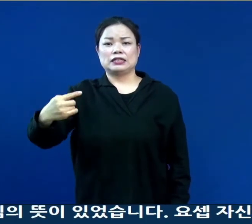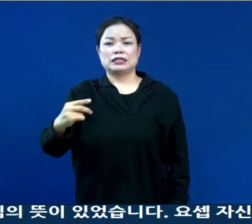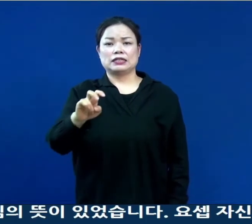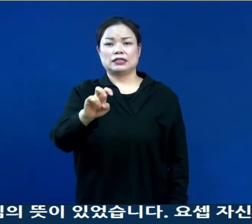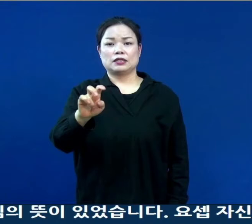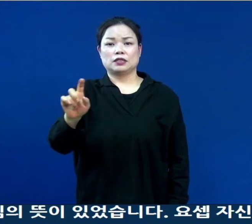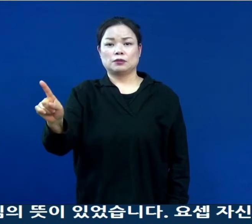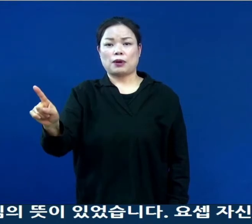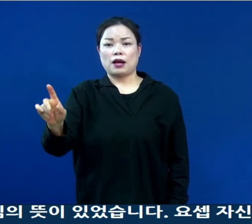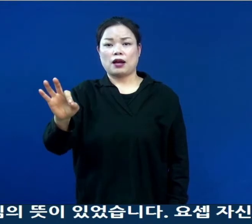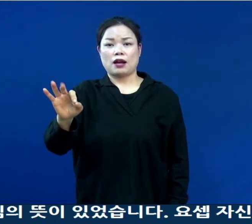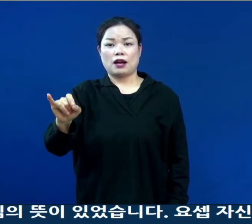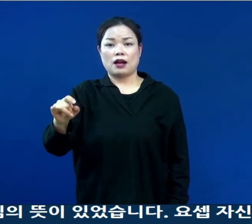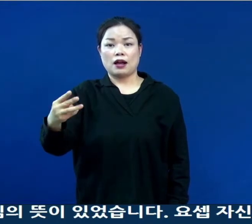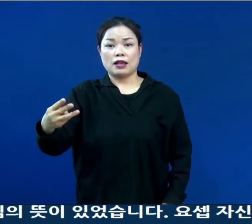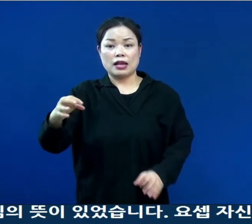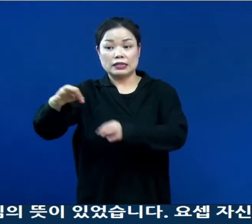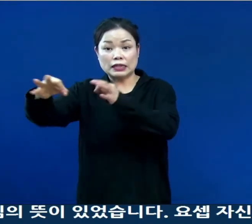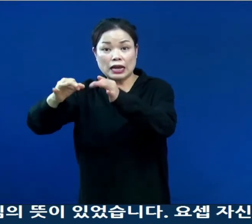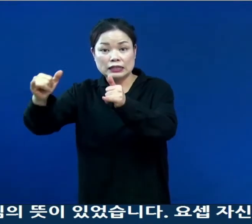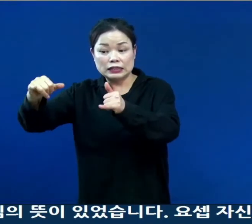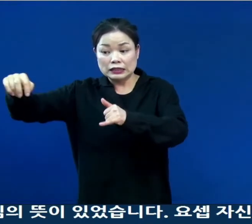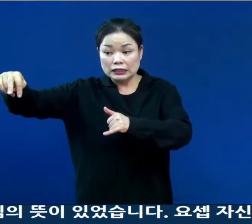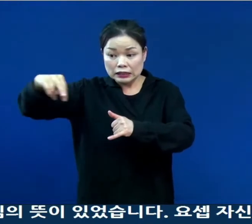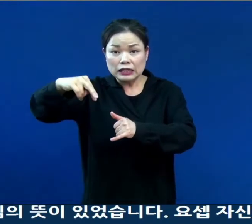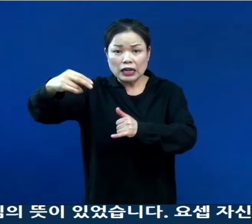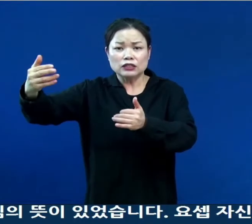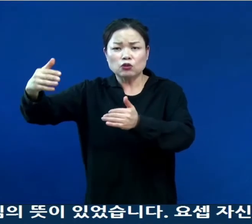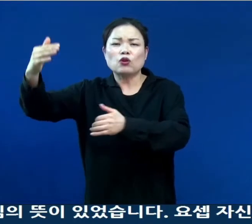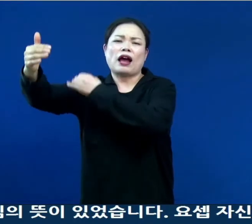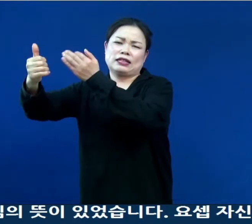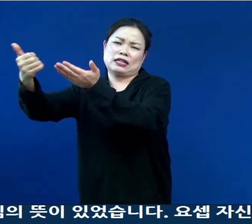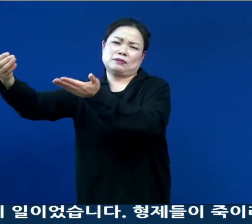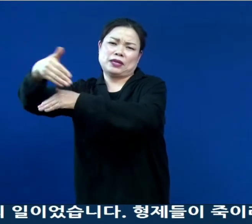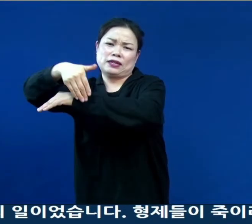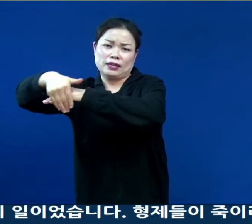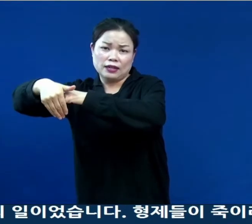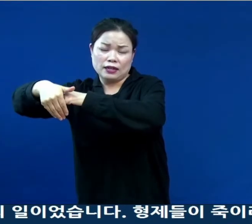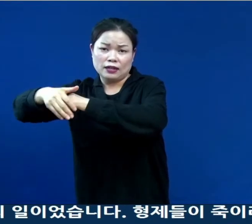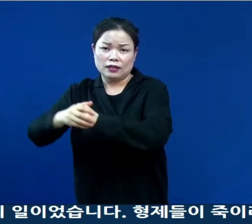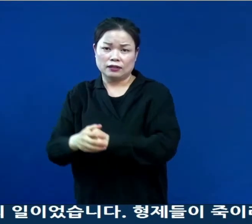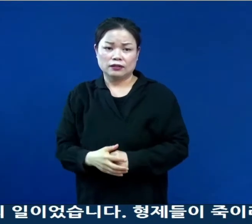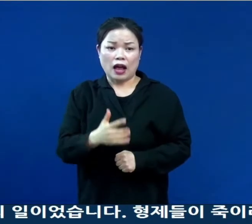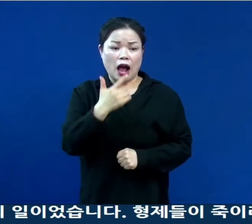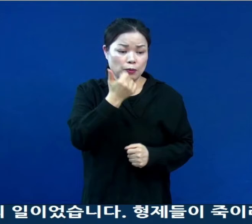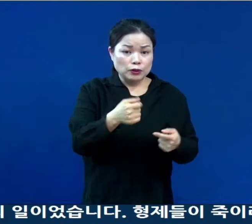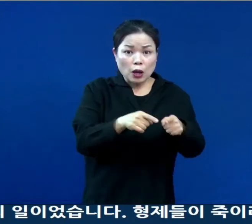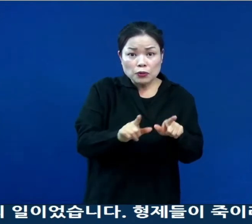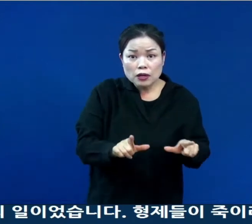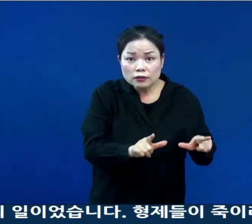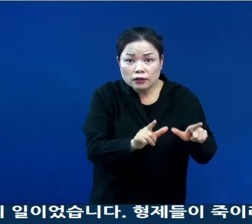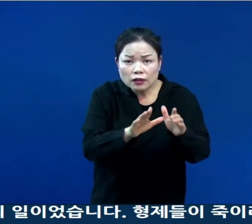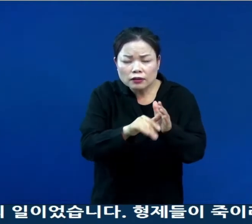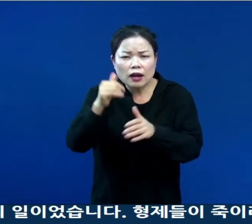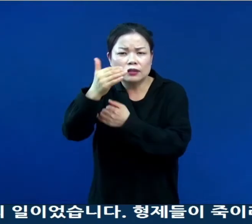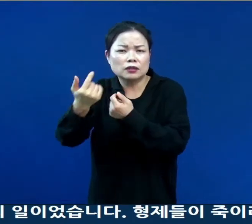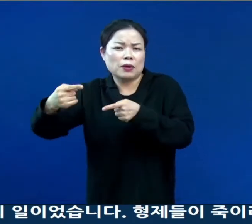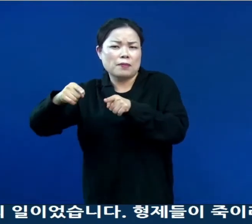것도 하나님께서 하신 일입니다. 그가 아버지의 품에서 평범하게 살 때에는